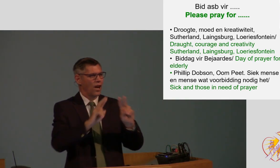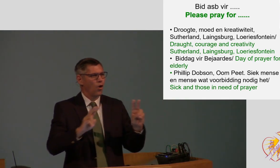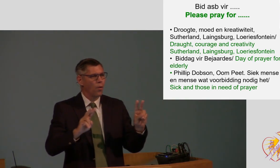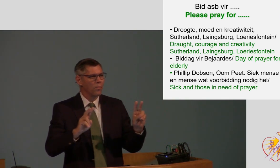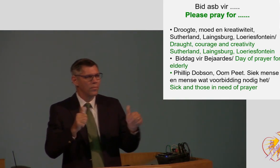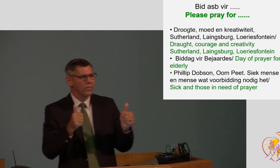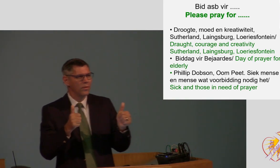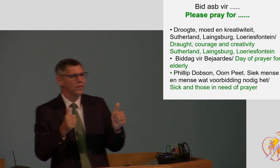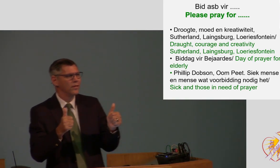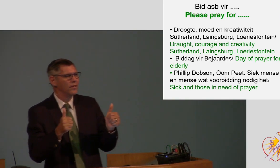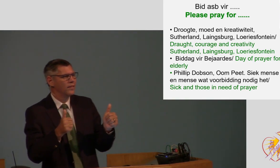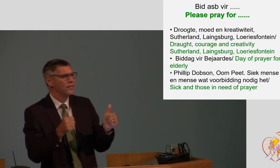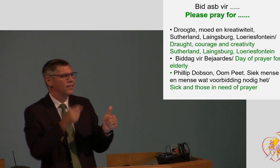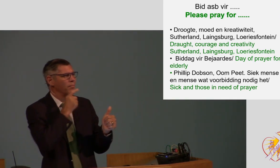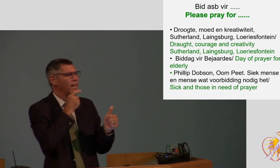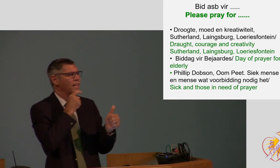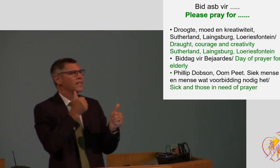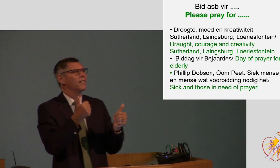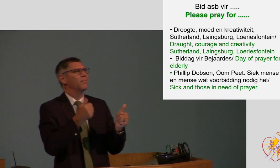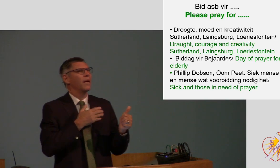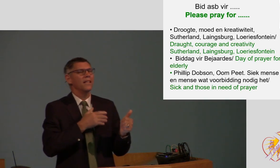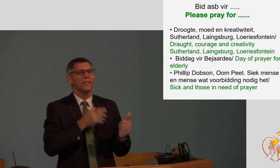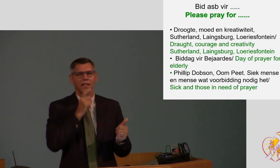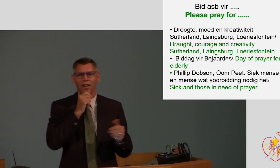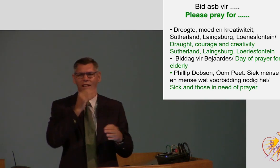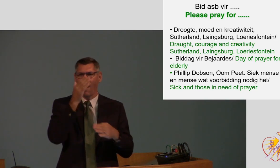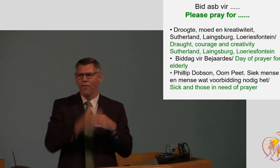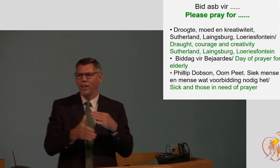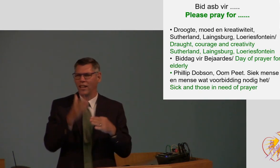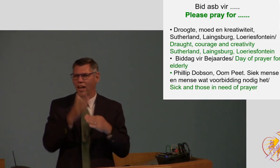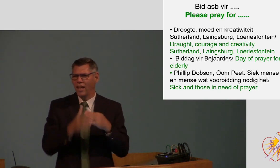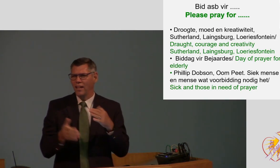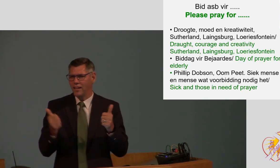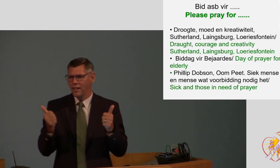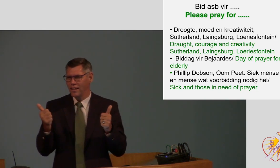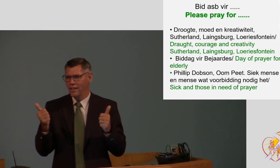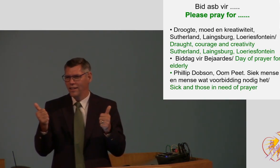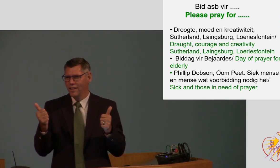shalom vir mense wat afgetreed,